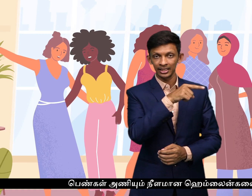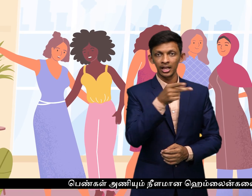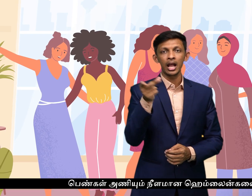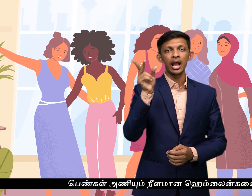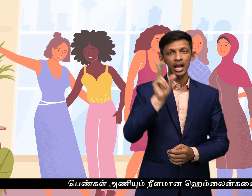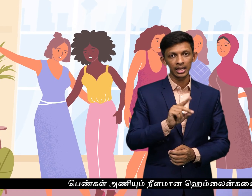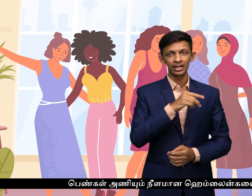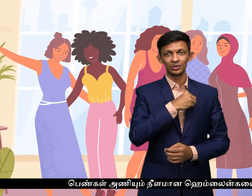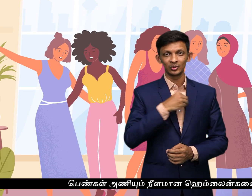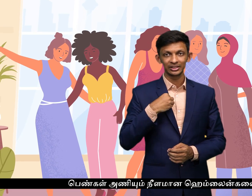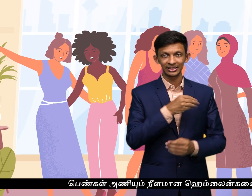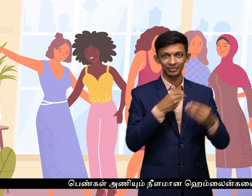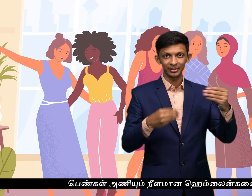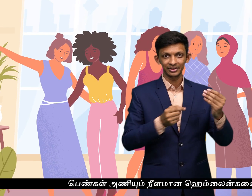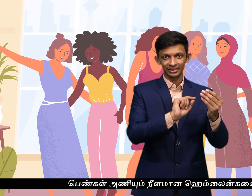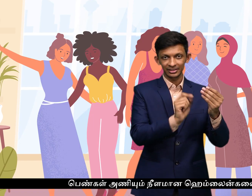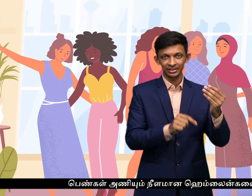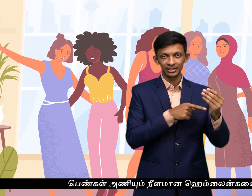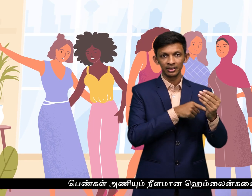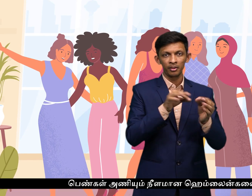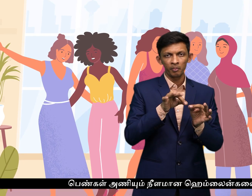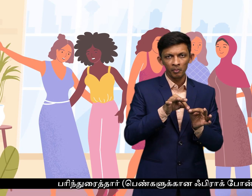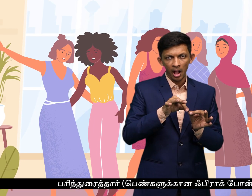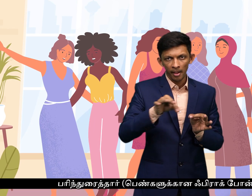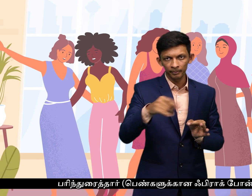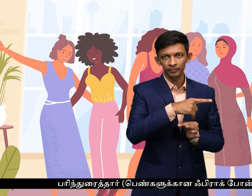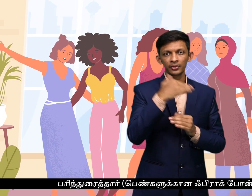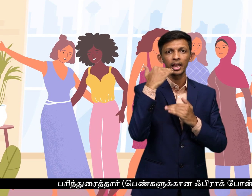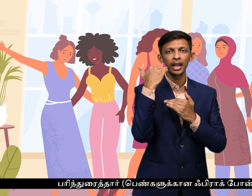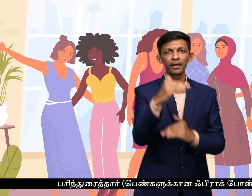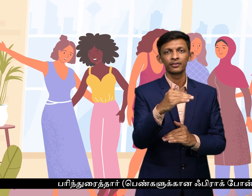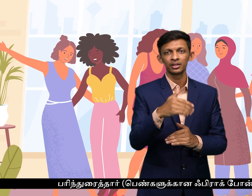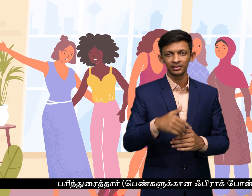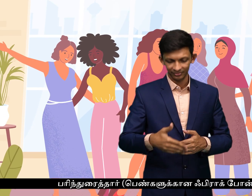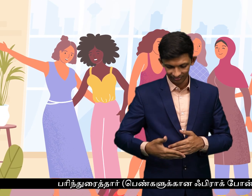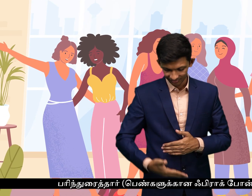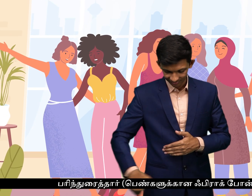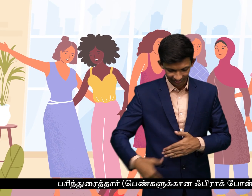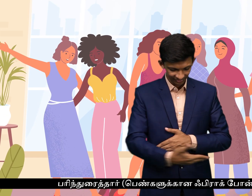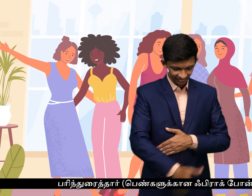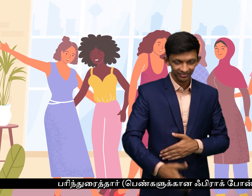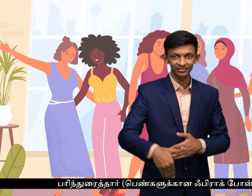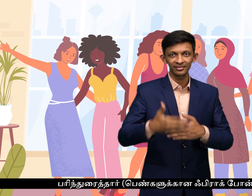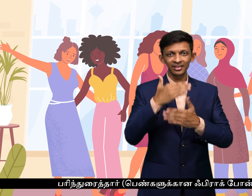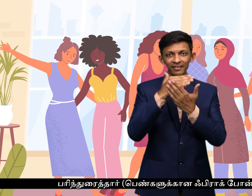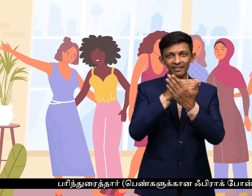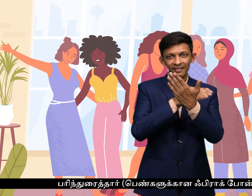பெண்கள் அணியும் நீளமான ஹெம்லைன்களையும் அவர் பரிந்துரைத்தார், அதாவது பெண்களுக்கான ஃப்ராக் போன்ற